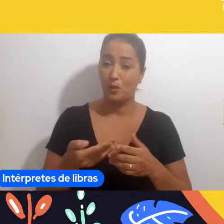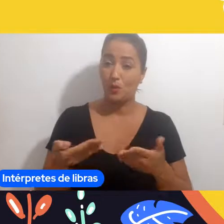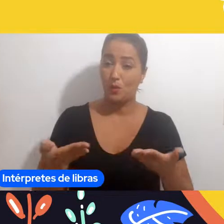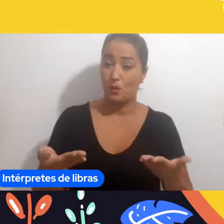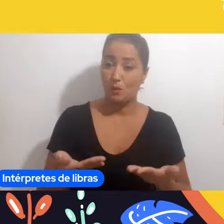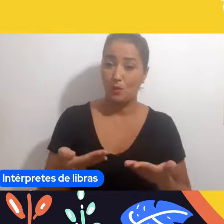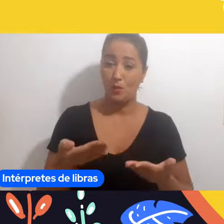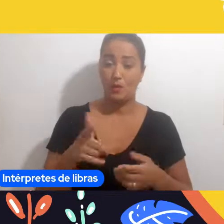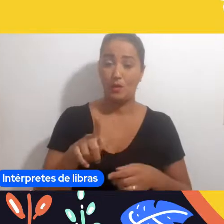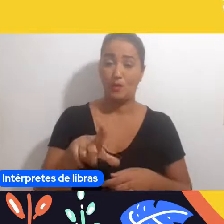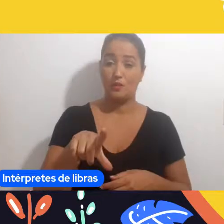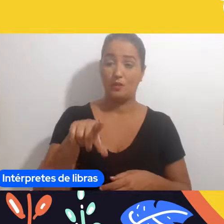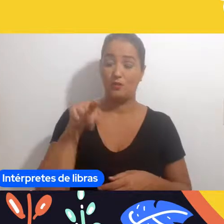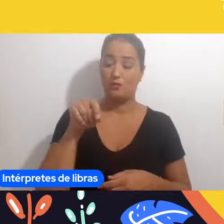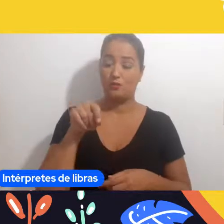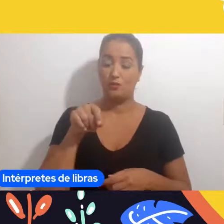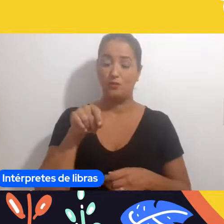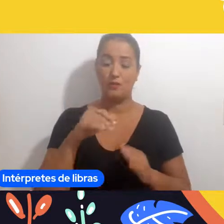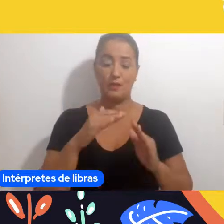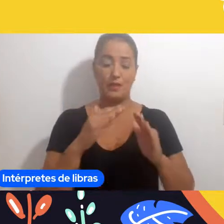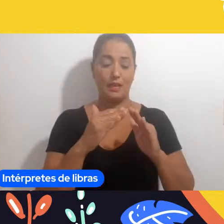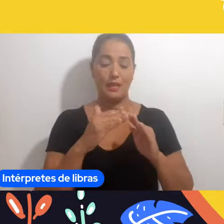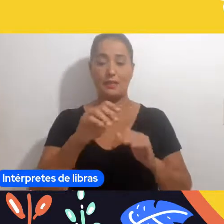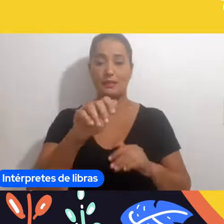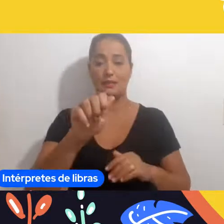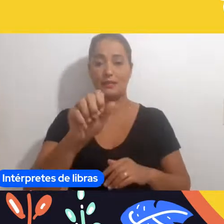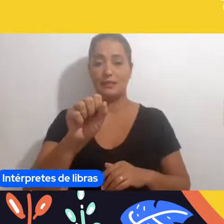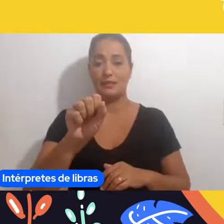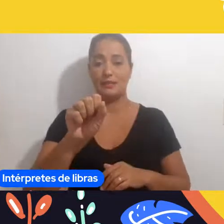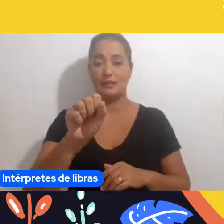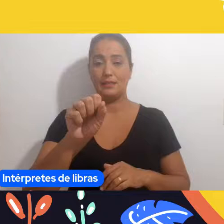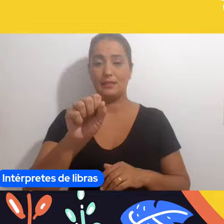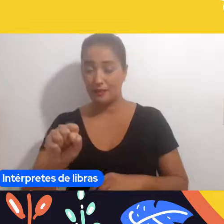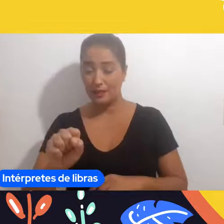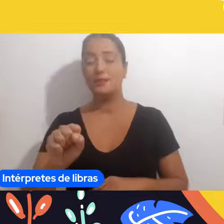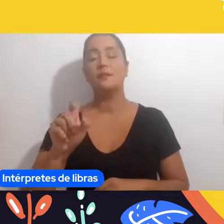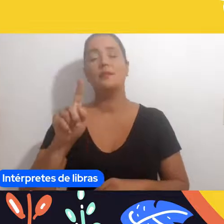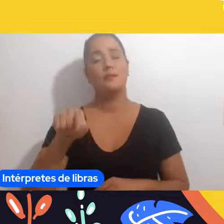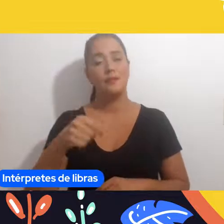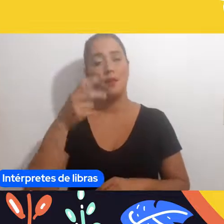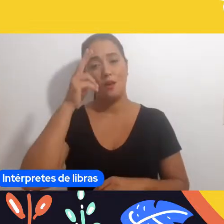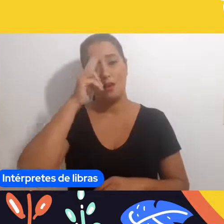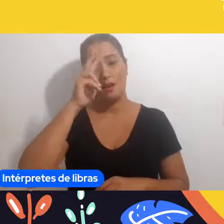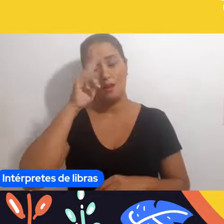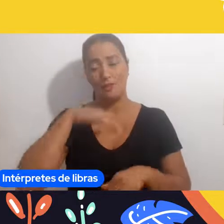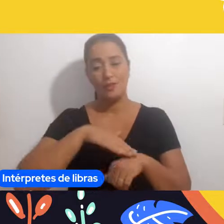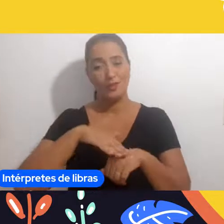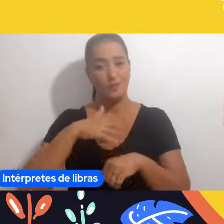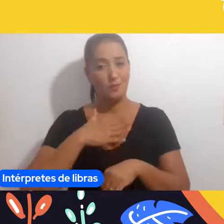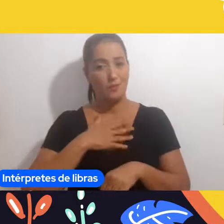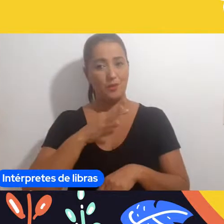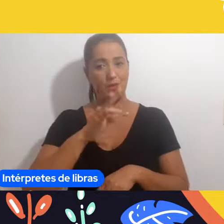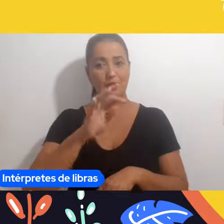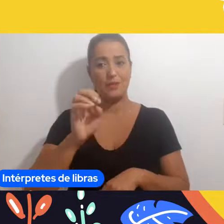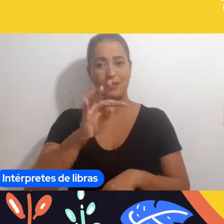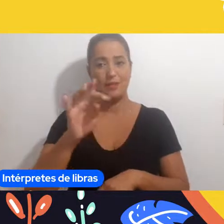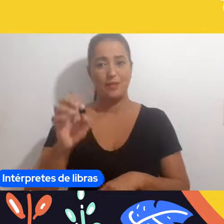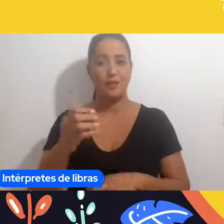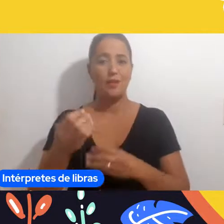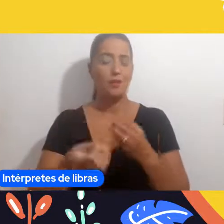a Casa das Asas, eu lembro muito você conversando comigo e com o Tetê, fazendo, o que vocês